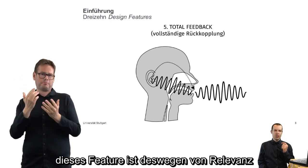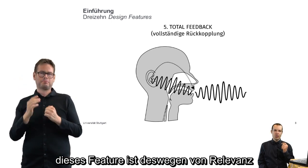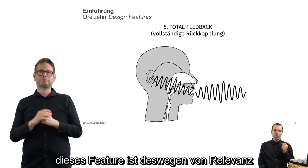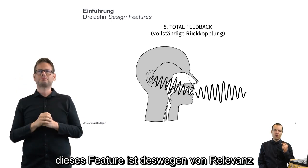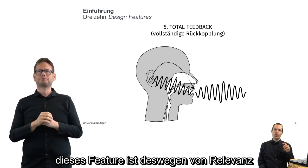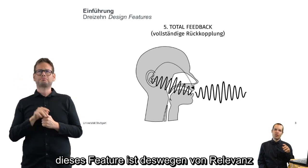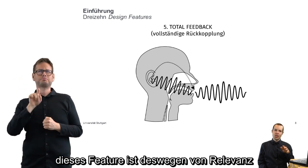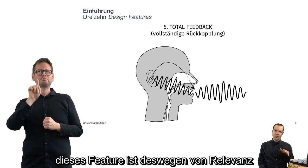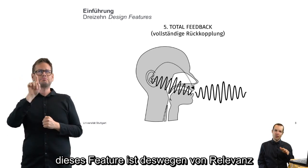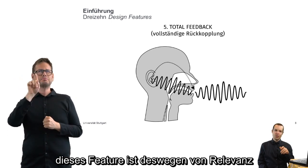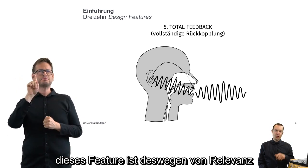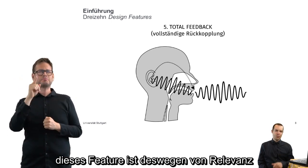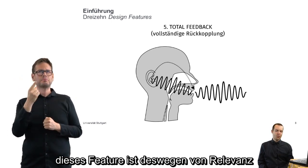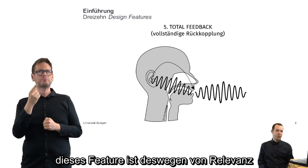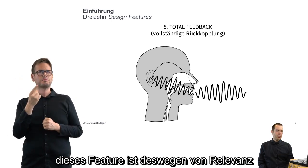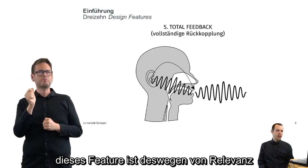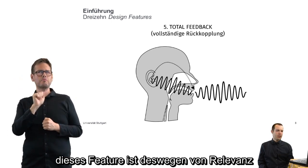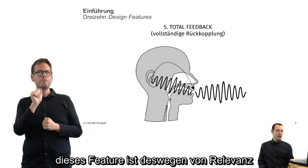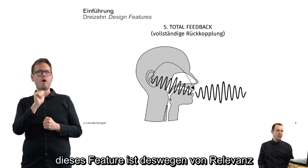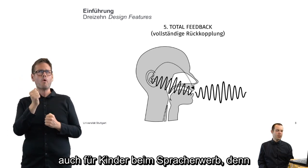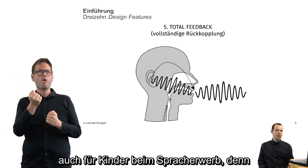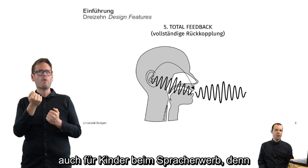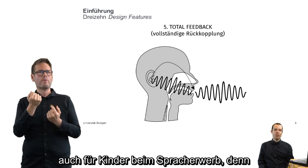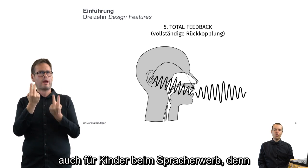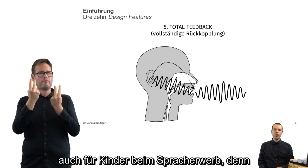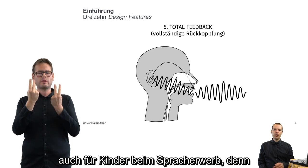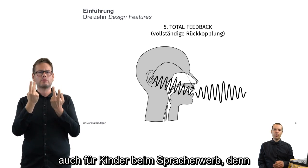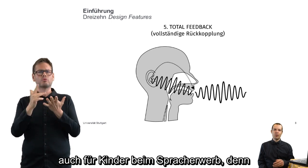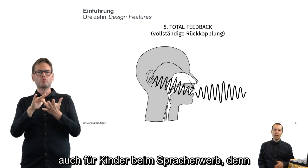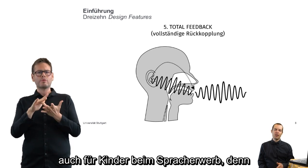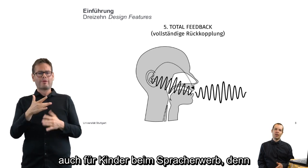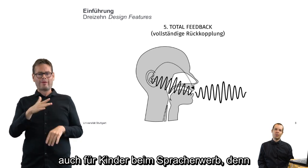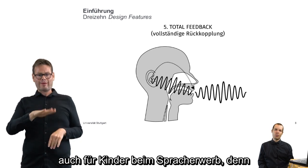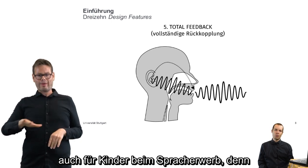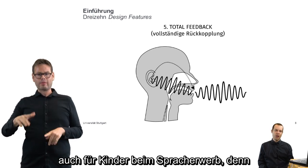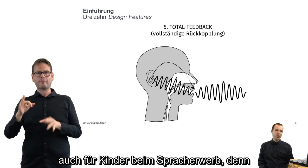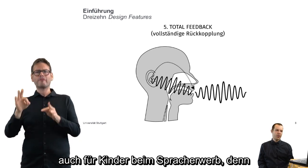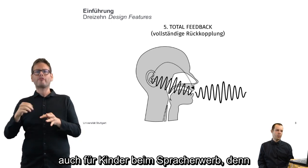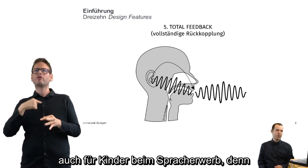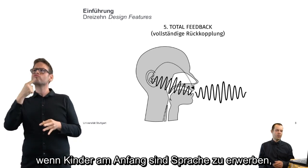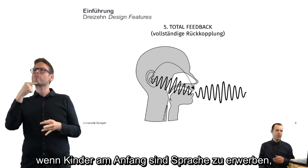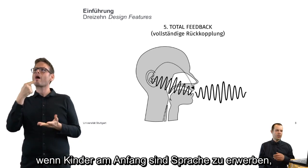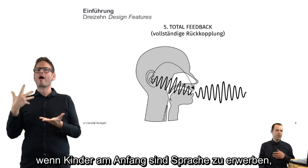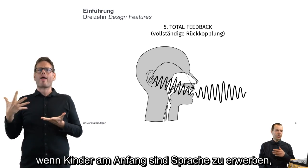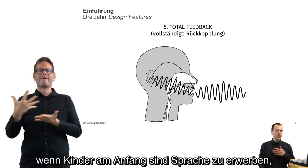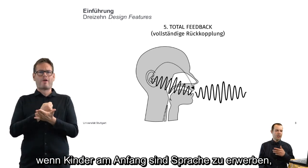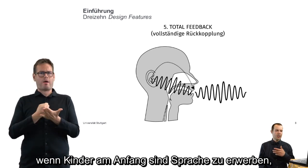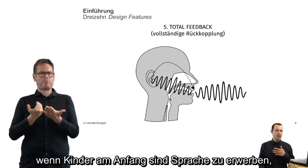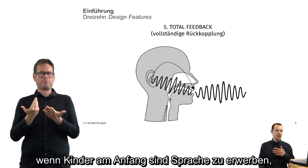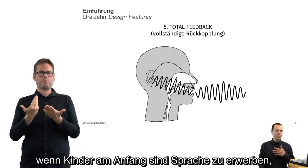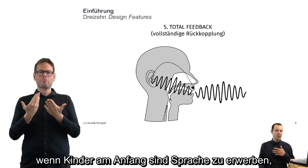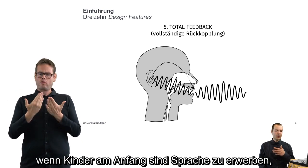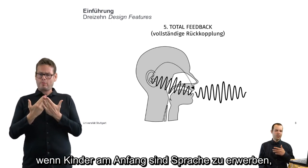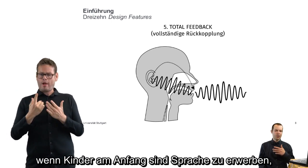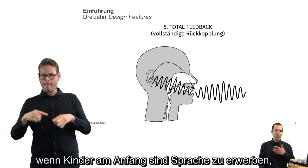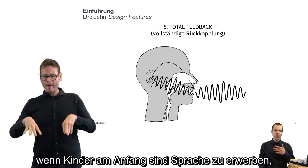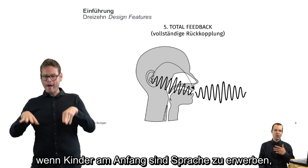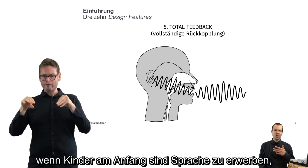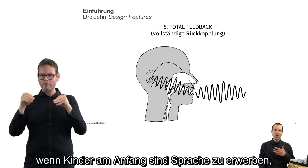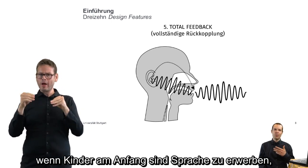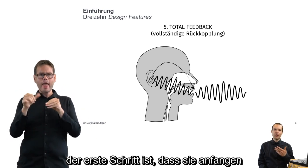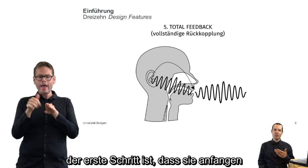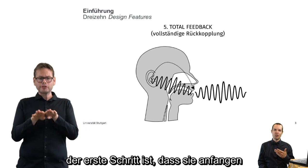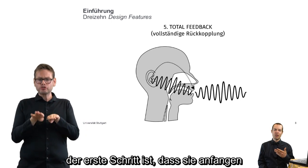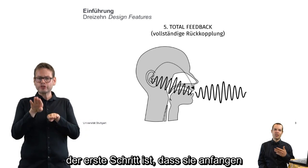Und dieses Feature ist deswegen von Relevanz auch für Kinder beim Spracherwerb. Denn wenn Kinder anfangen,